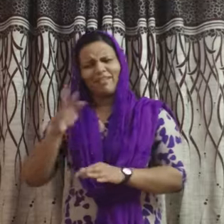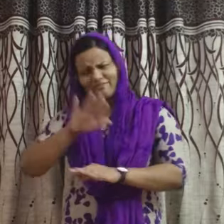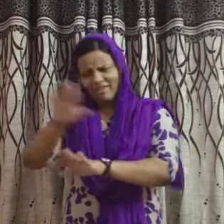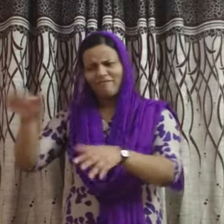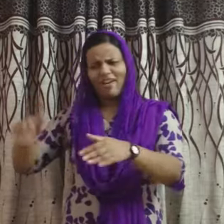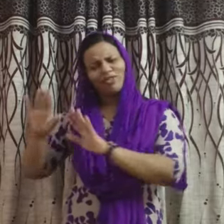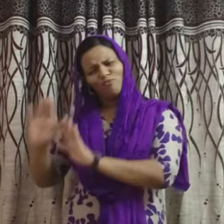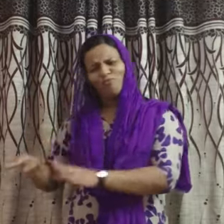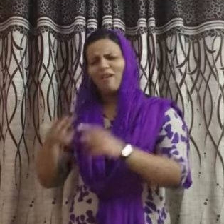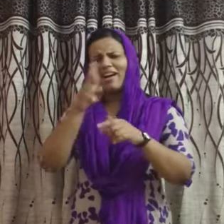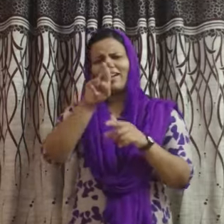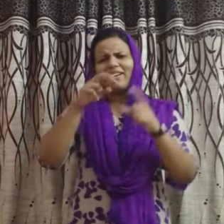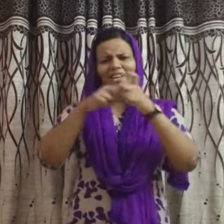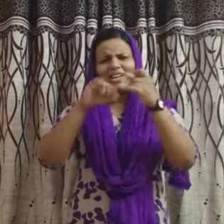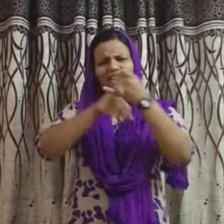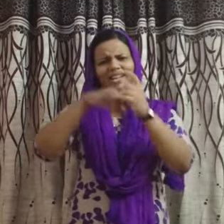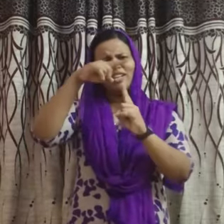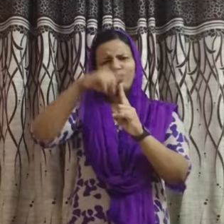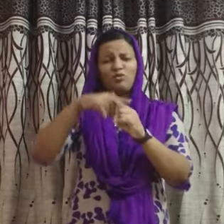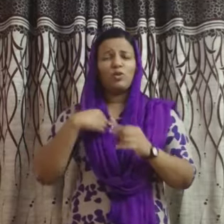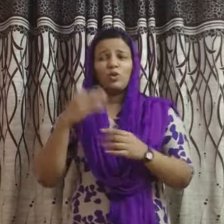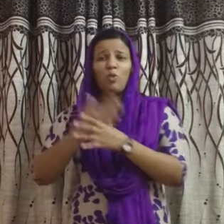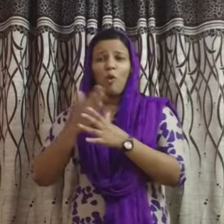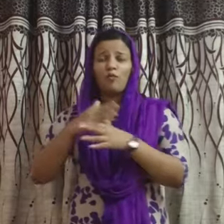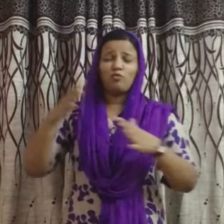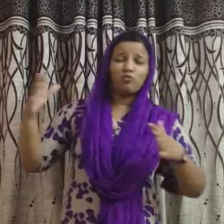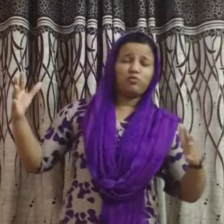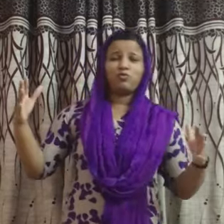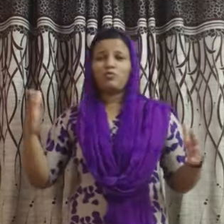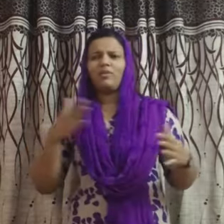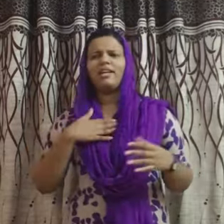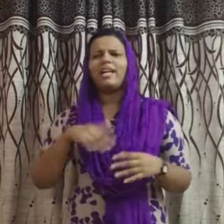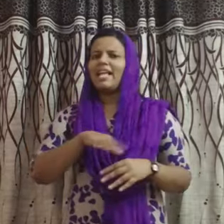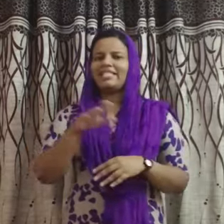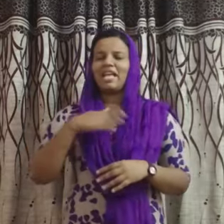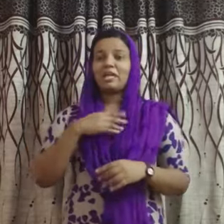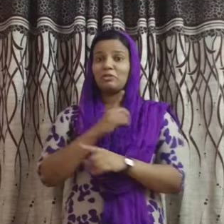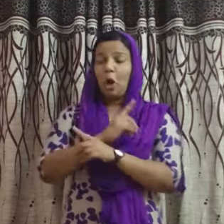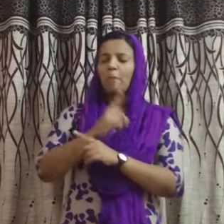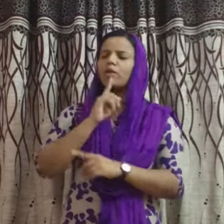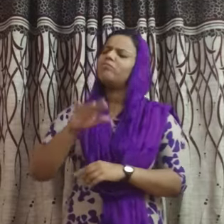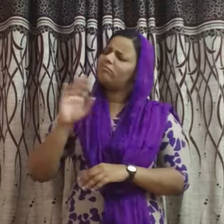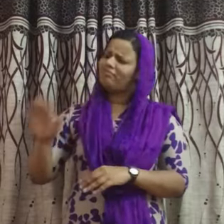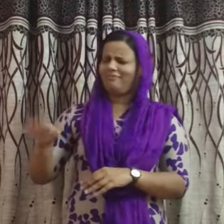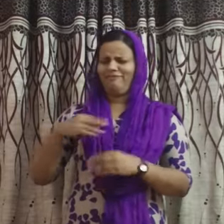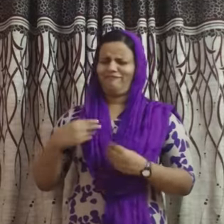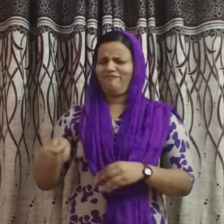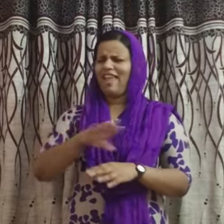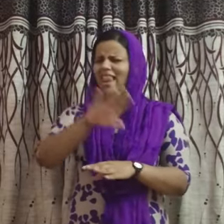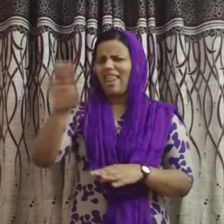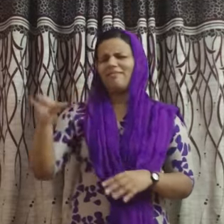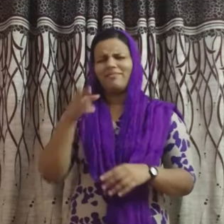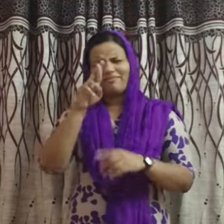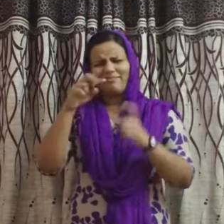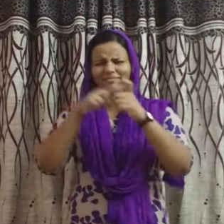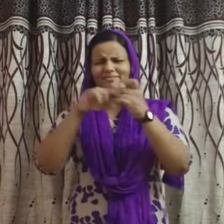മീൻ നമ്മൾ ഓഫീസിലൊക്കെ കൂടുതൽ ജോലി ചെയ്ത് കഴിയുമ്പോൾ സഹോദരന്മാരോട് പറയും ഇന്ന് ഞാൻ അങ്ങോട്ട് റെസ്റ്റ് എടുക്കുക. ഐ മീൻ മീഡിയ ടീമിലൊക്കെ വർക്ക് ചെയ്യുന്നവരോട് ഞാൻ പറയും നിങ്ങൾ